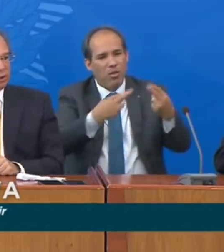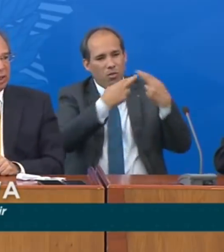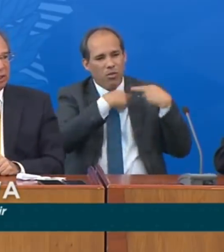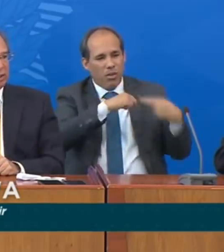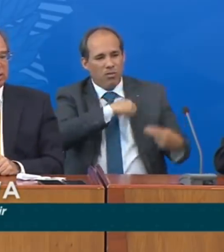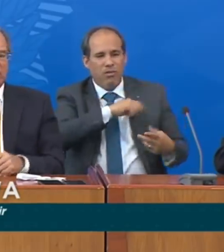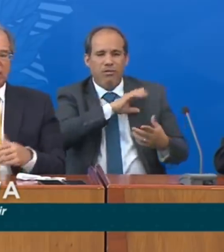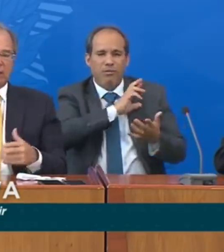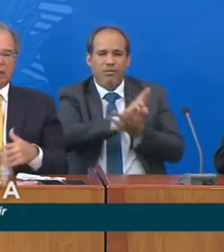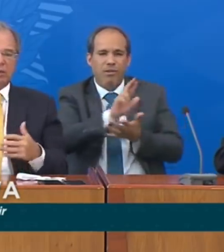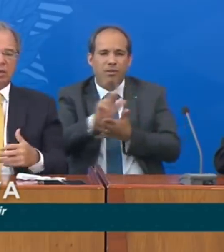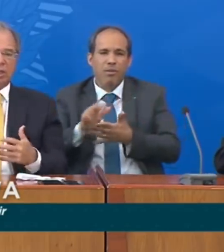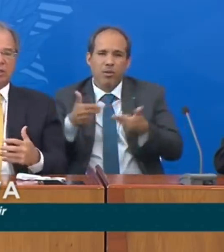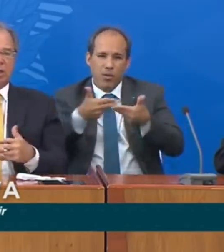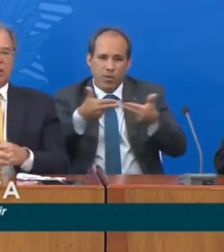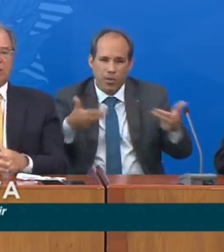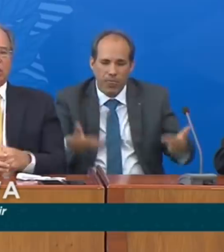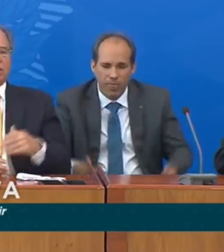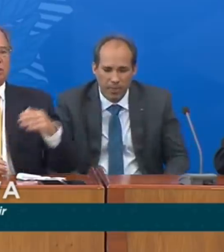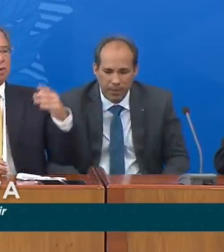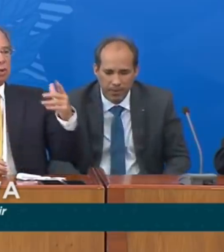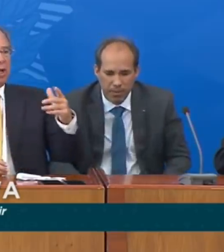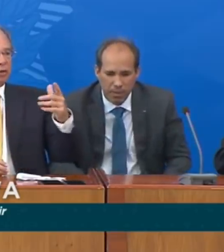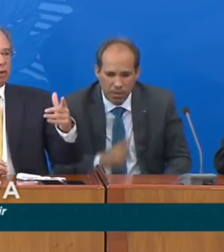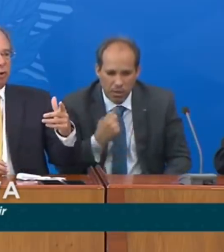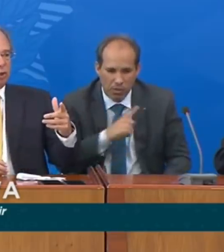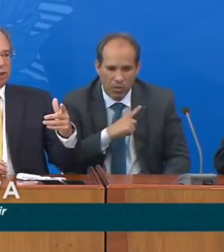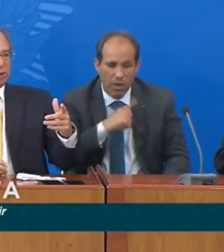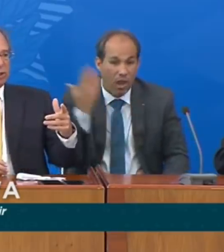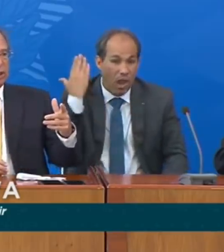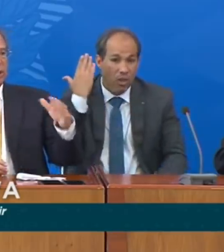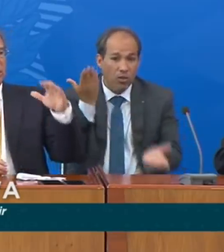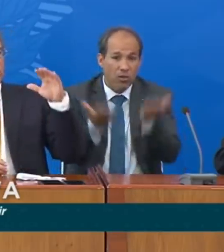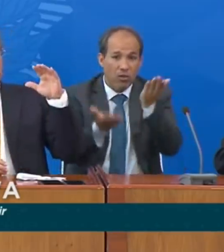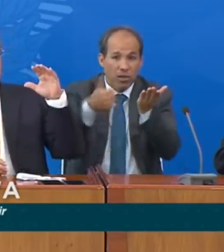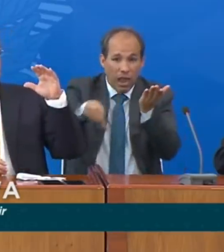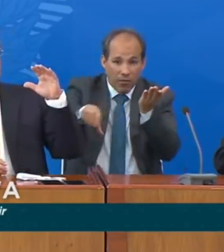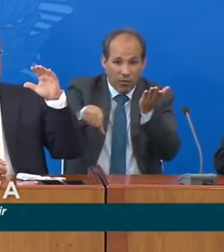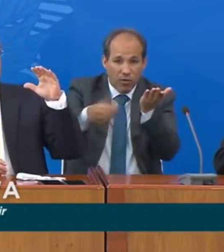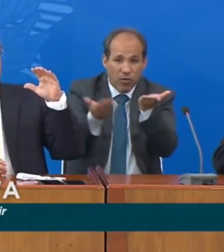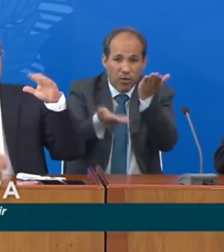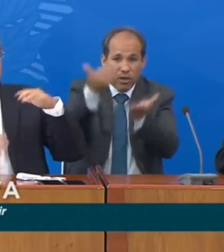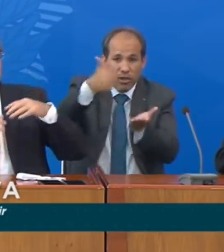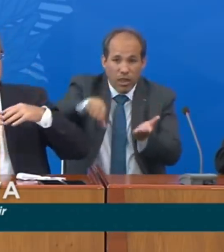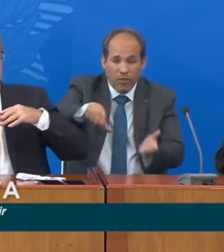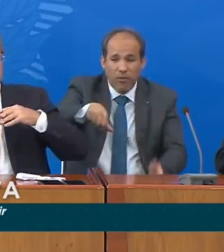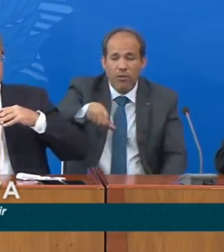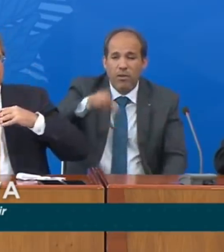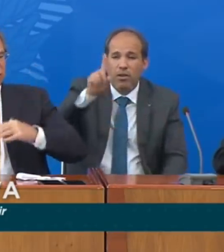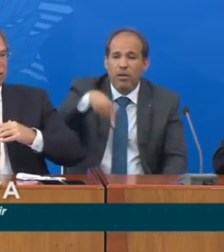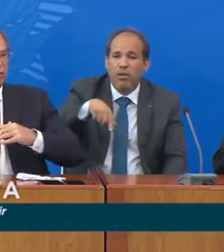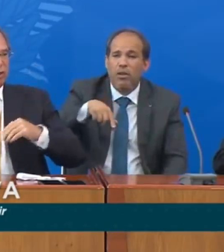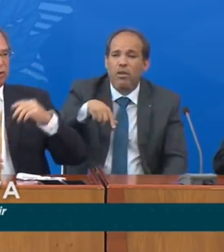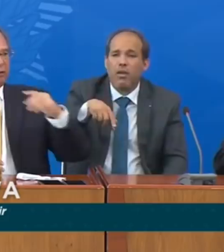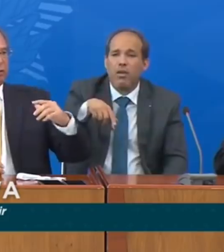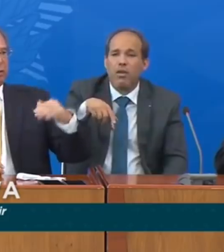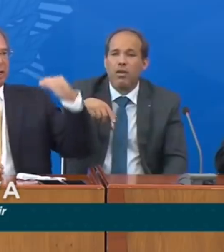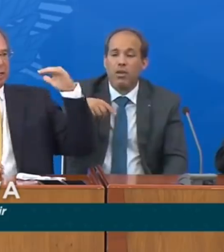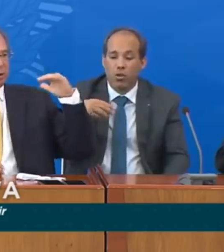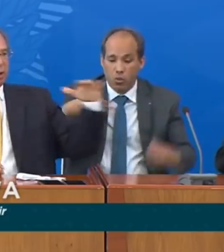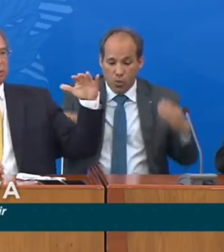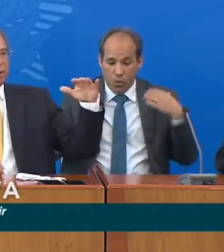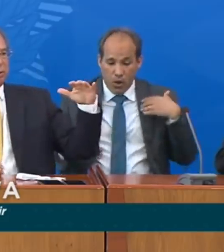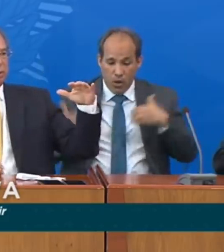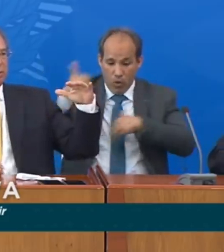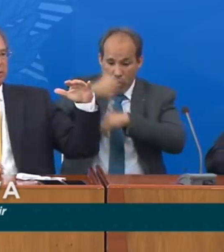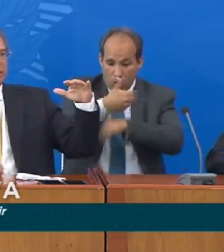tudo isso. Isso, na verdade, seria o seguinte: nós tínhamos um déficit, como eu disse, nós, quando chegamos ao governo, o déficit primário